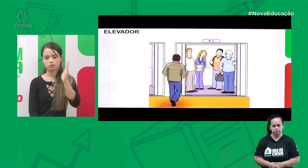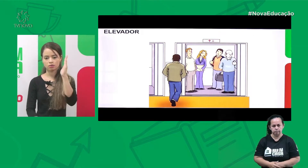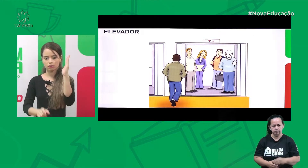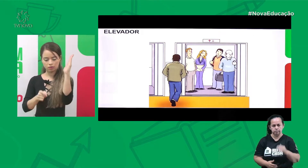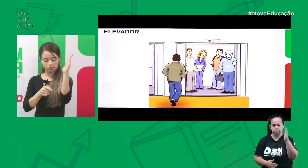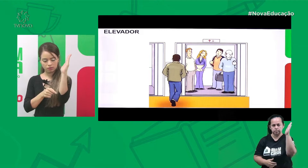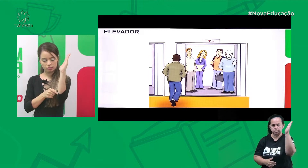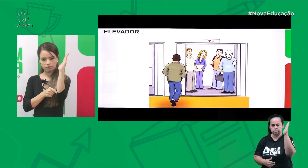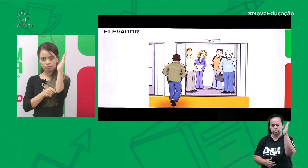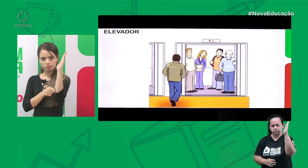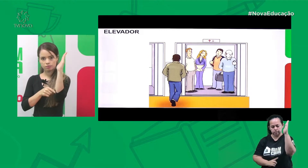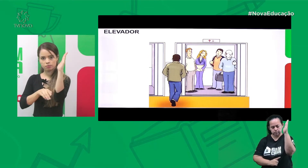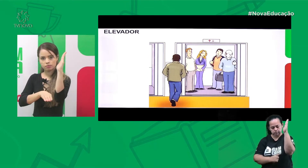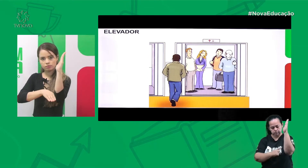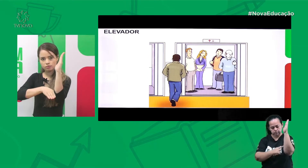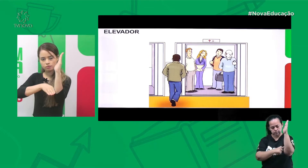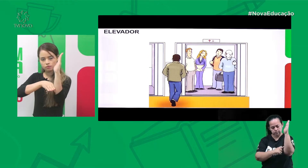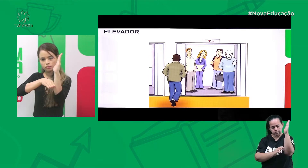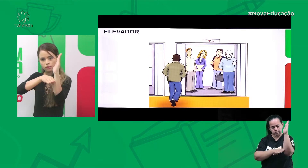Elevador,